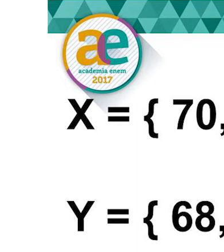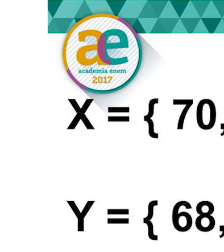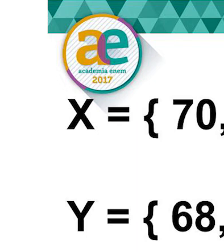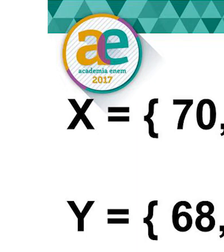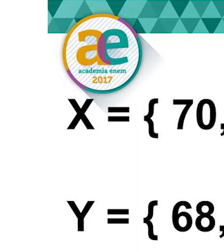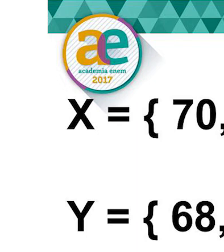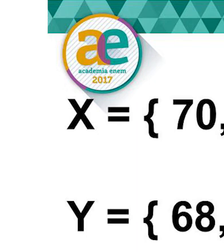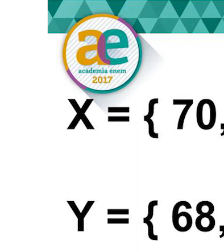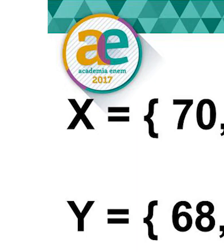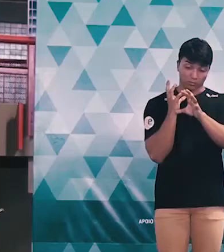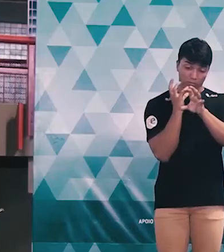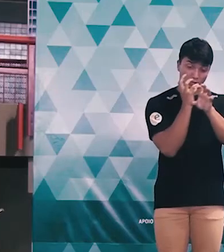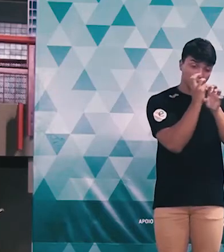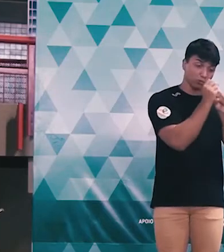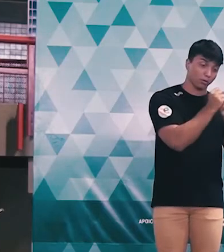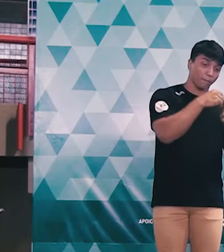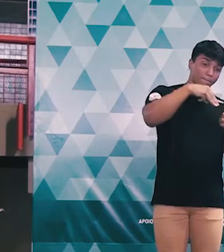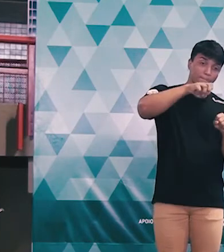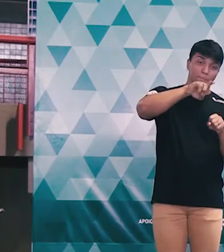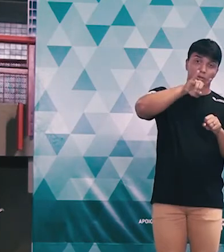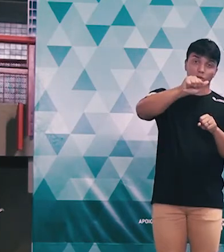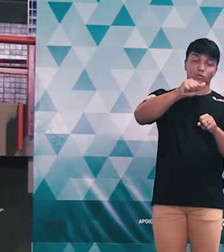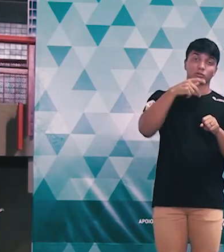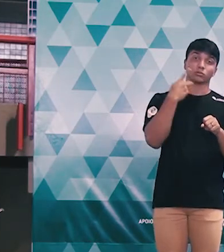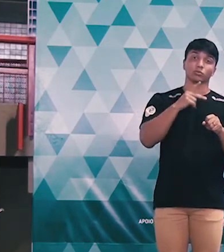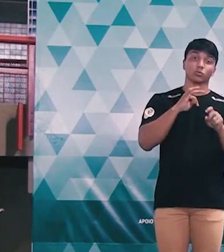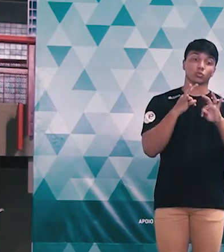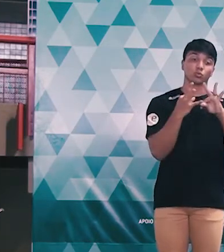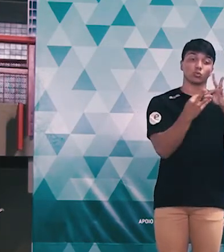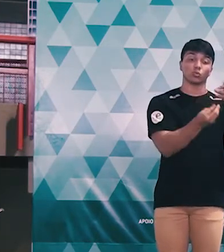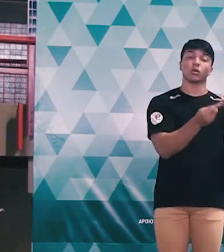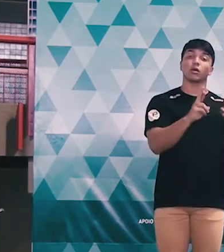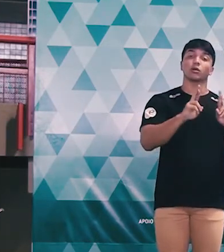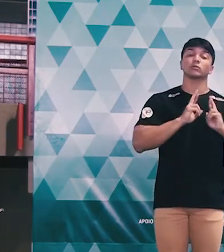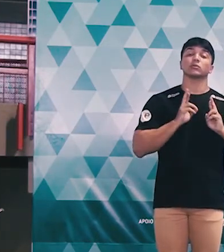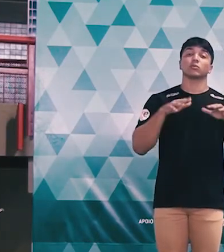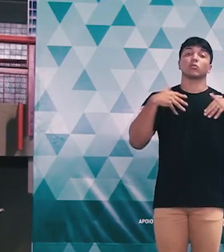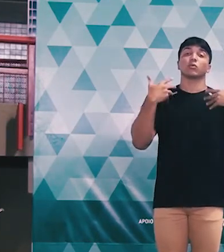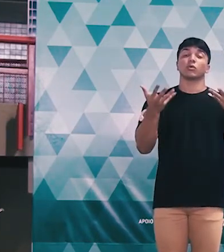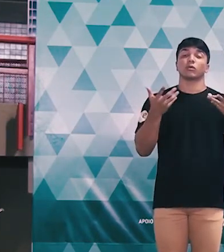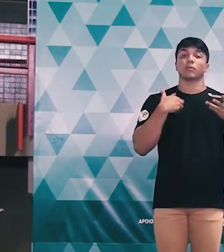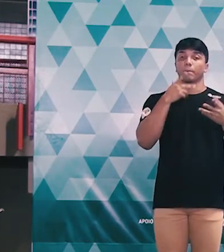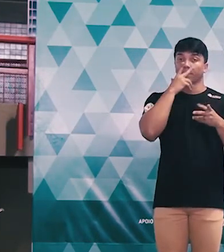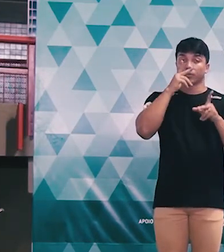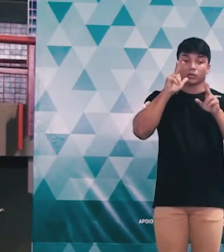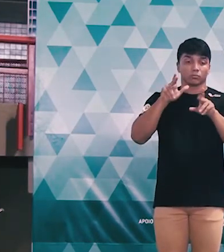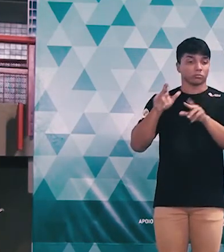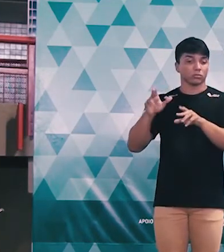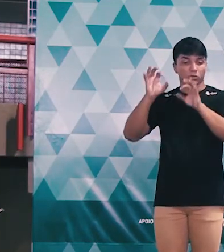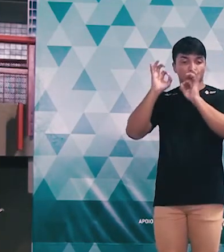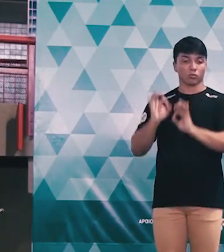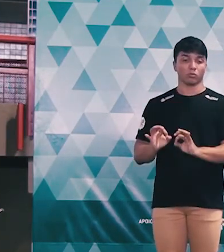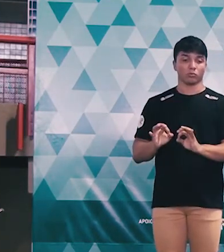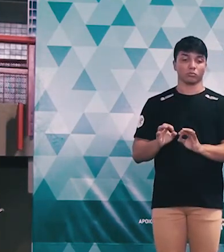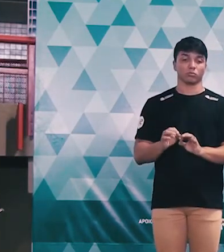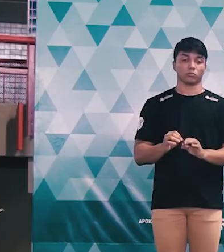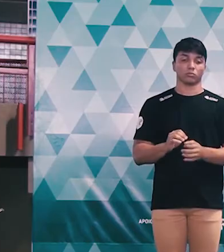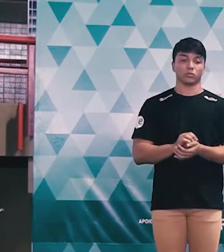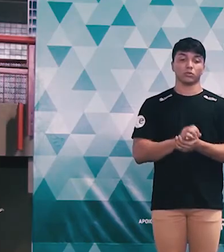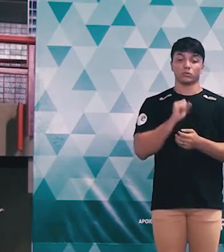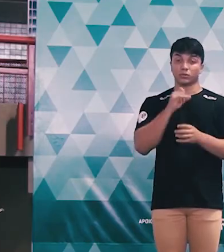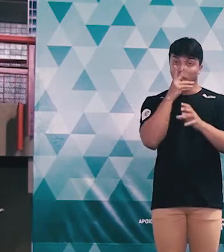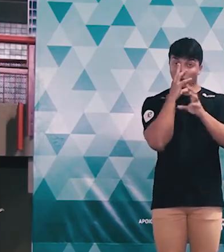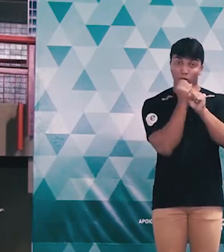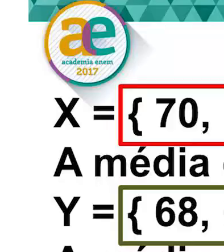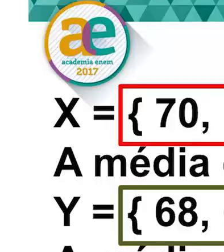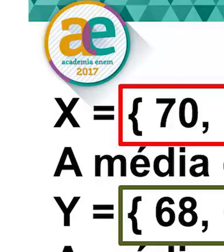gente calcular a média de cada um desses conjuntos, o resultado da média vai dar exatamente a mesma. Se você calcular a